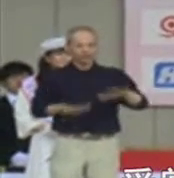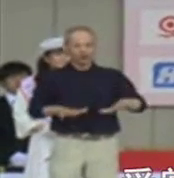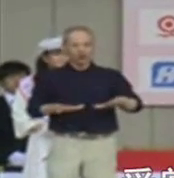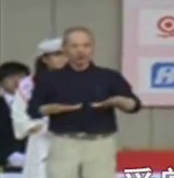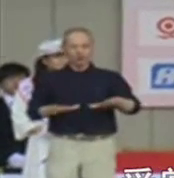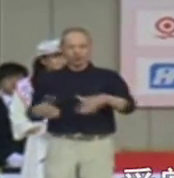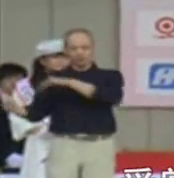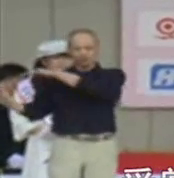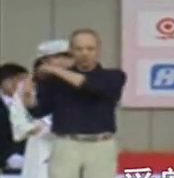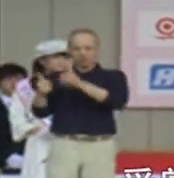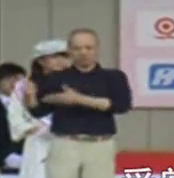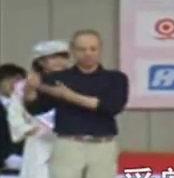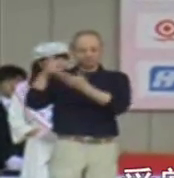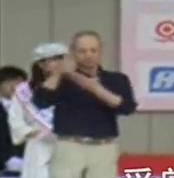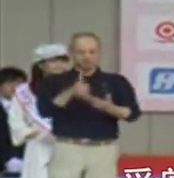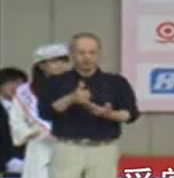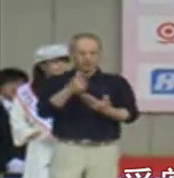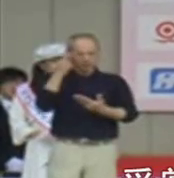く思っていませんでした。